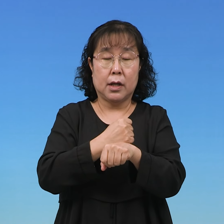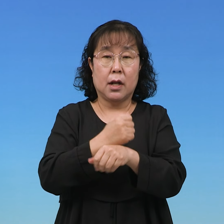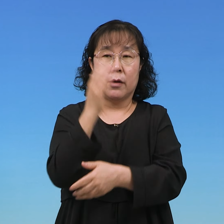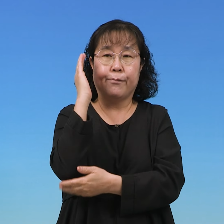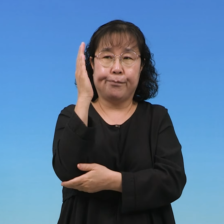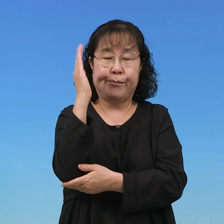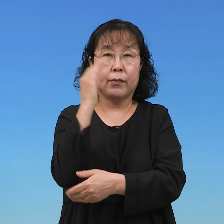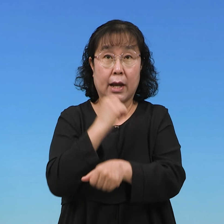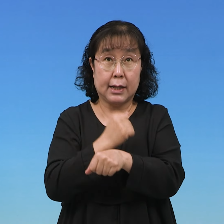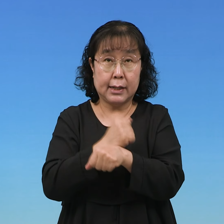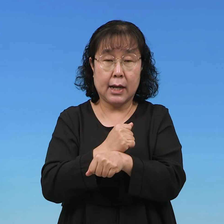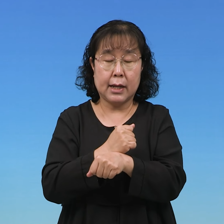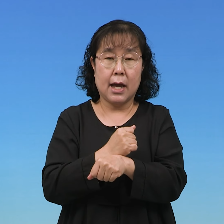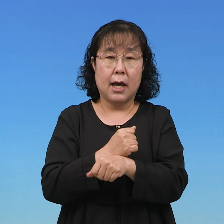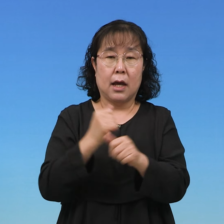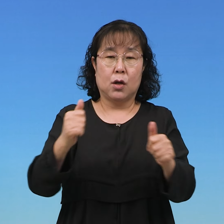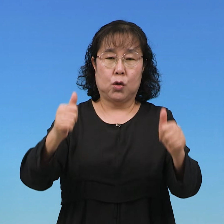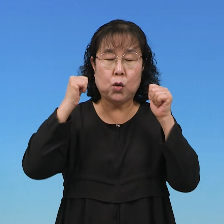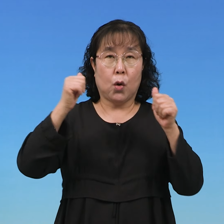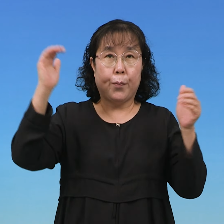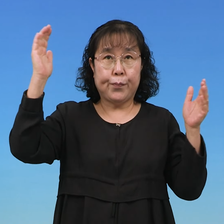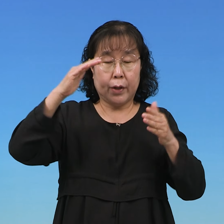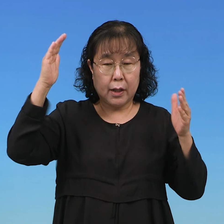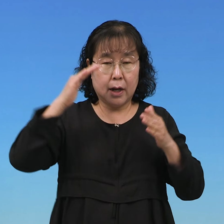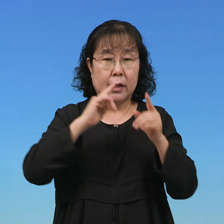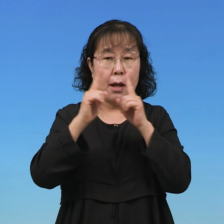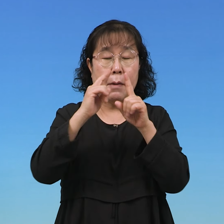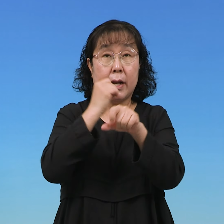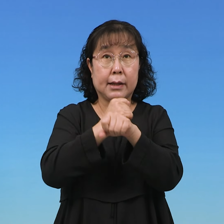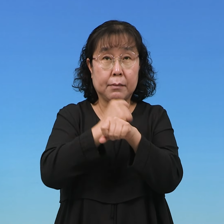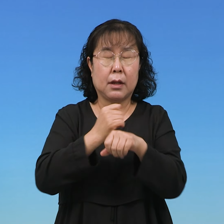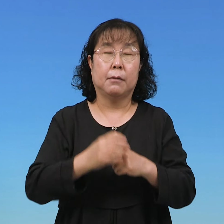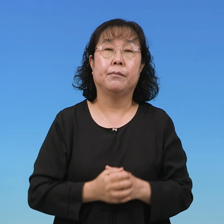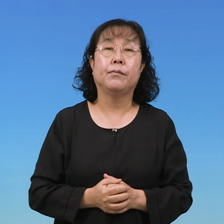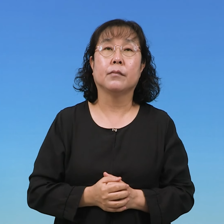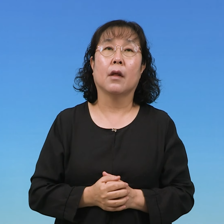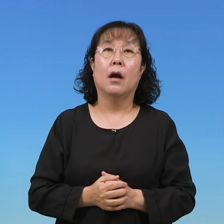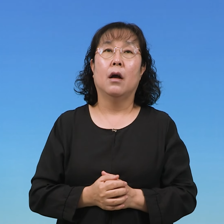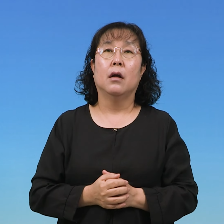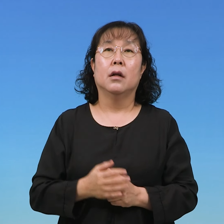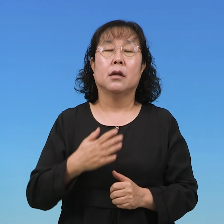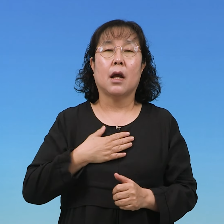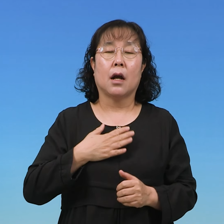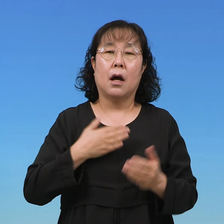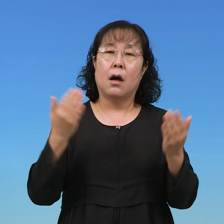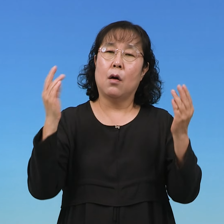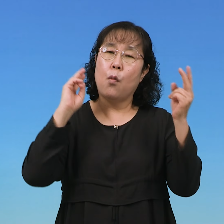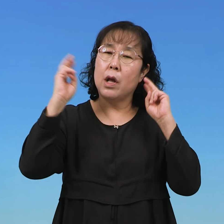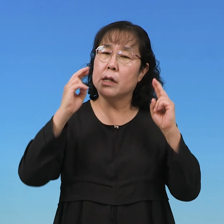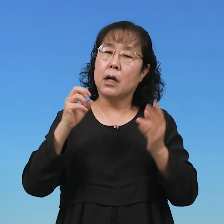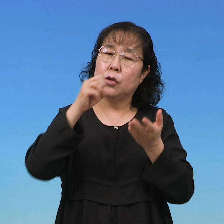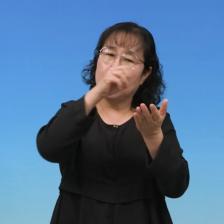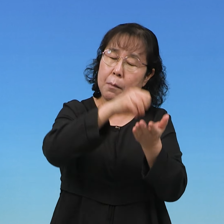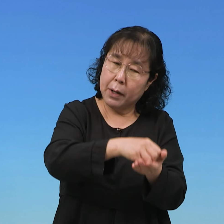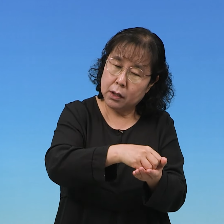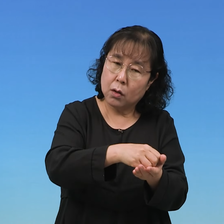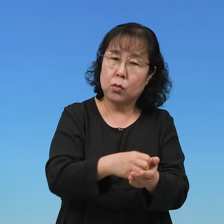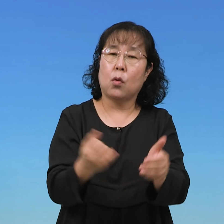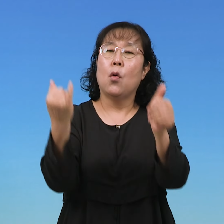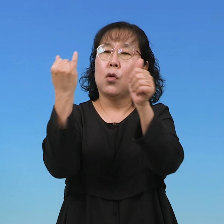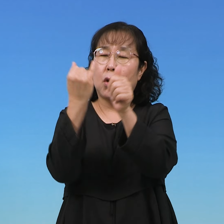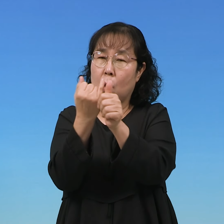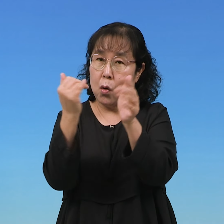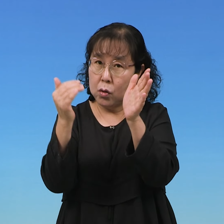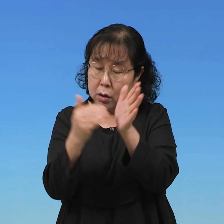회자되었습니다. 그 젊은 졸업생들에게 이 교수님이 이런 말을 했습니다. 취업, 창업,